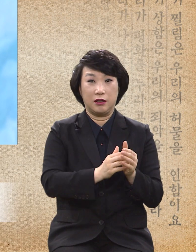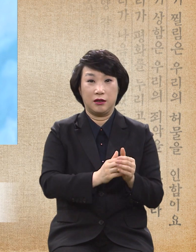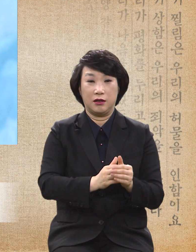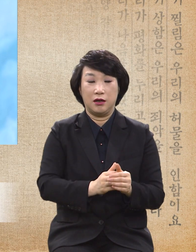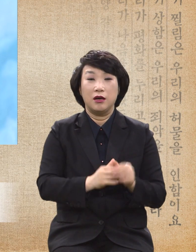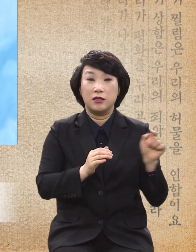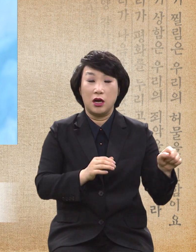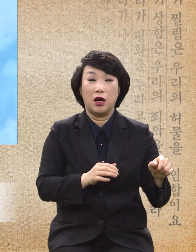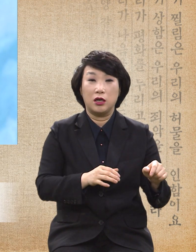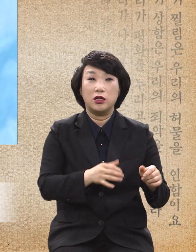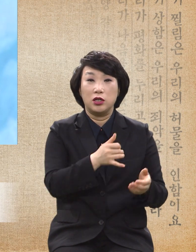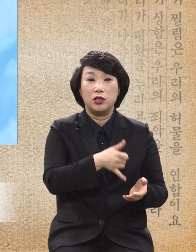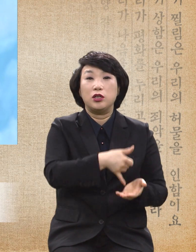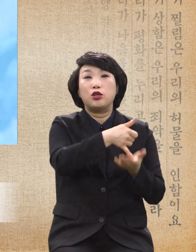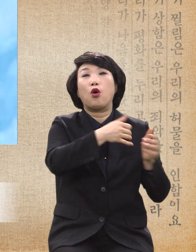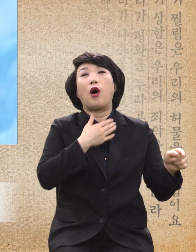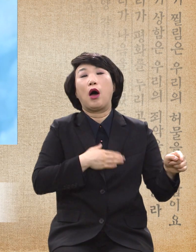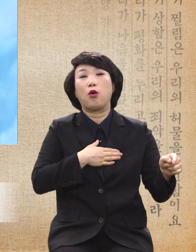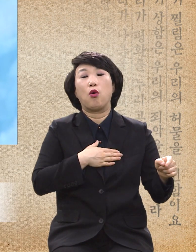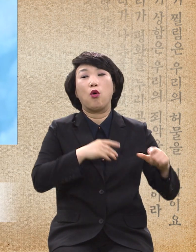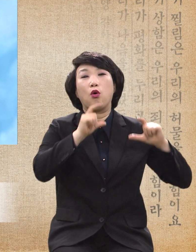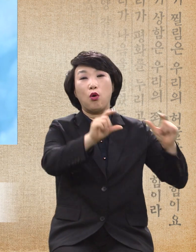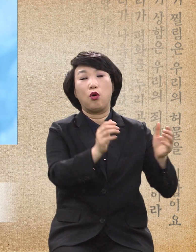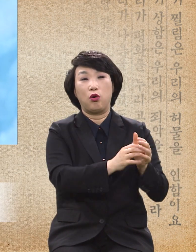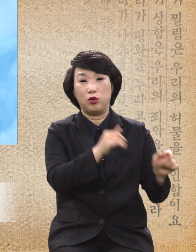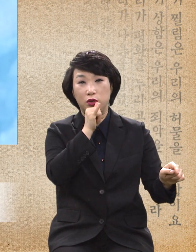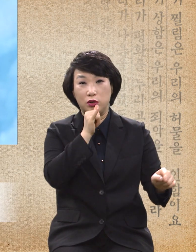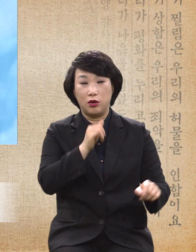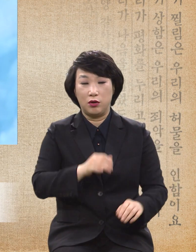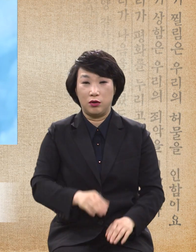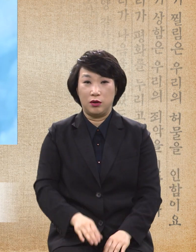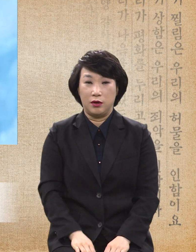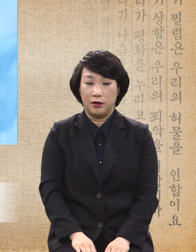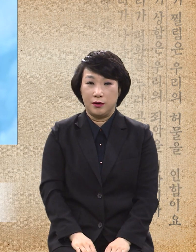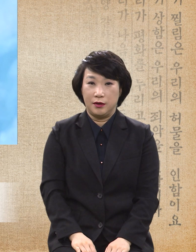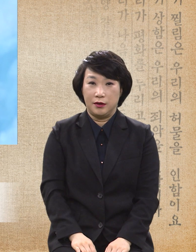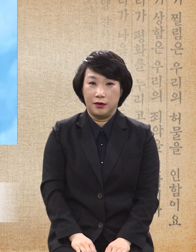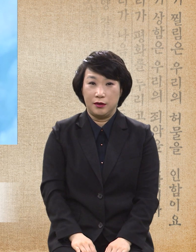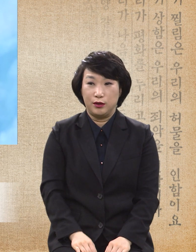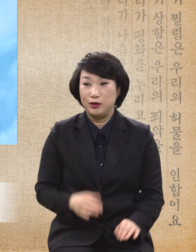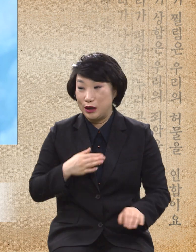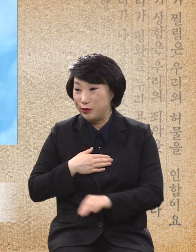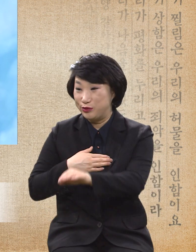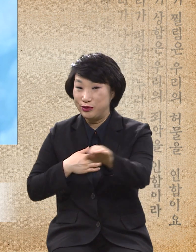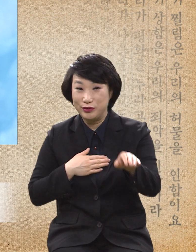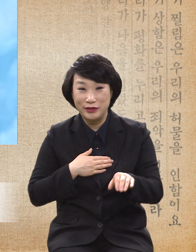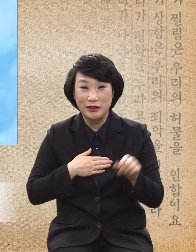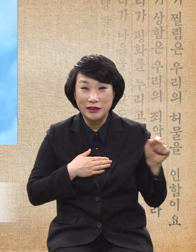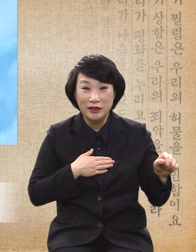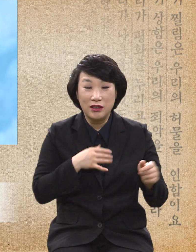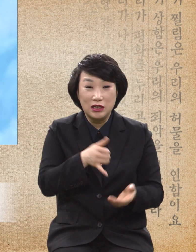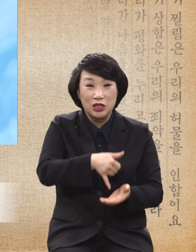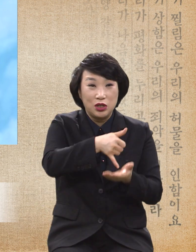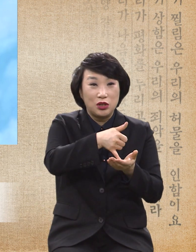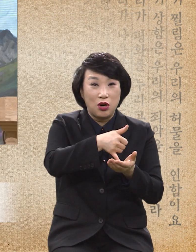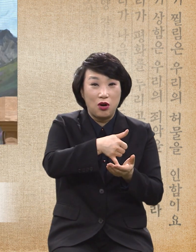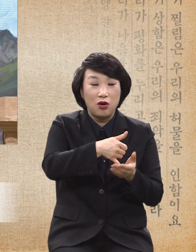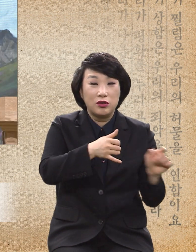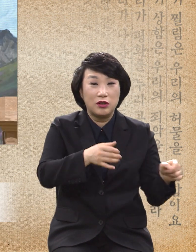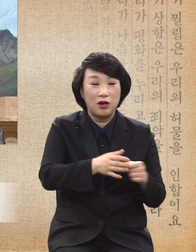떠나가라. 존재로 취급한다 이 말입니다. 존재로. 근데 우리는 존재같이 인정을 안